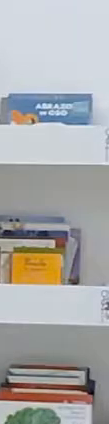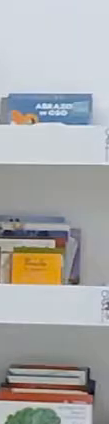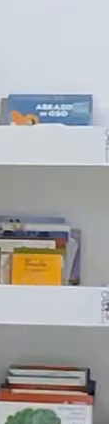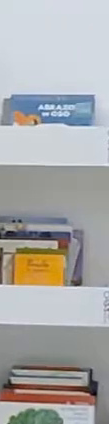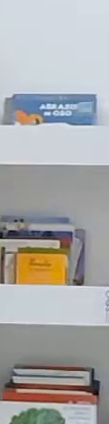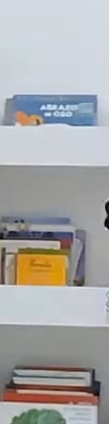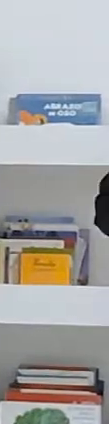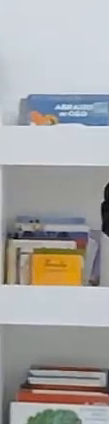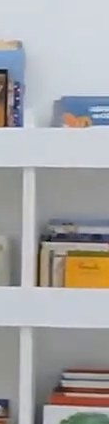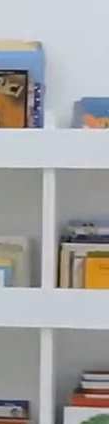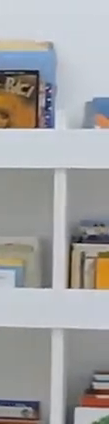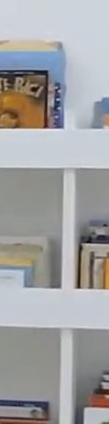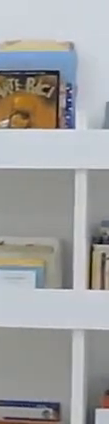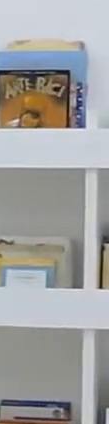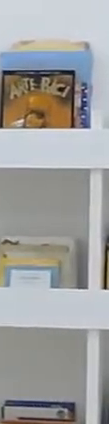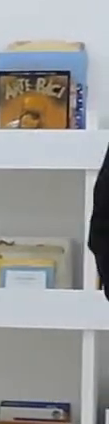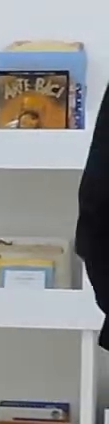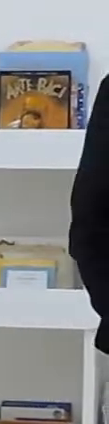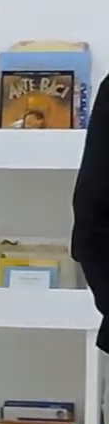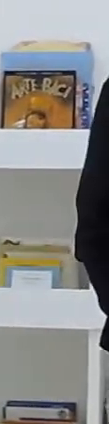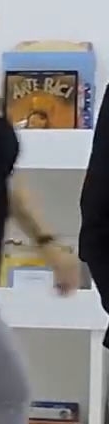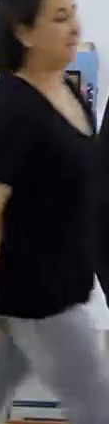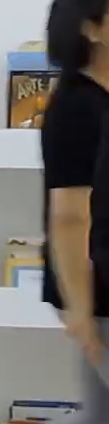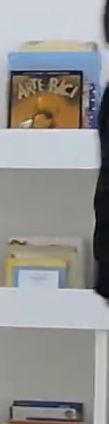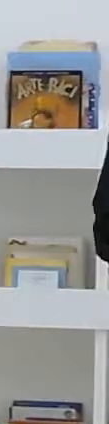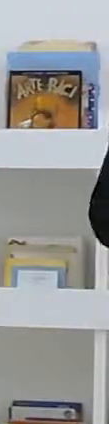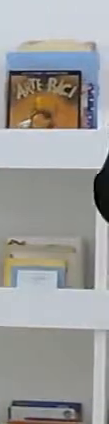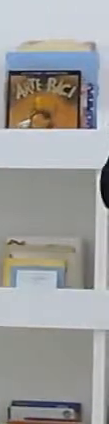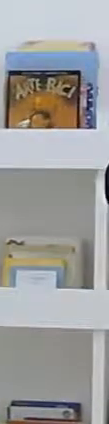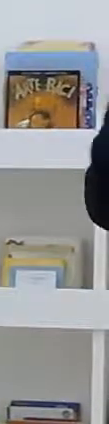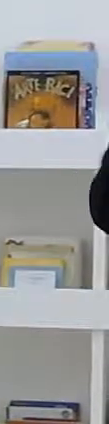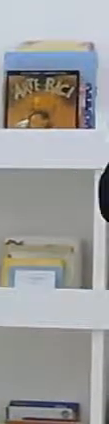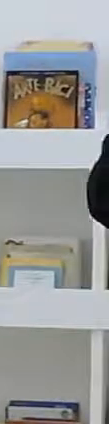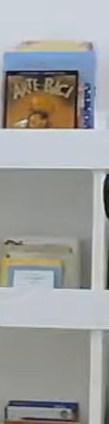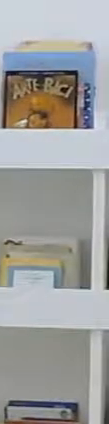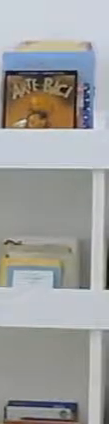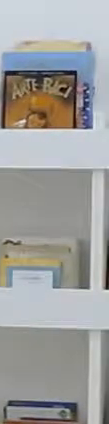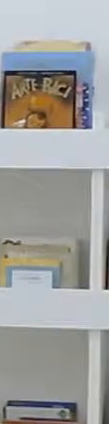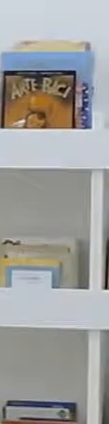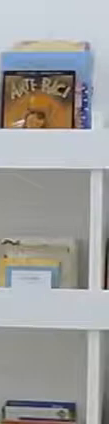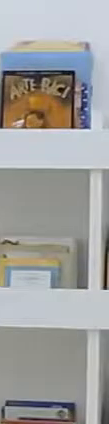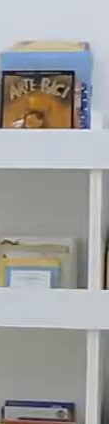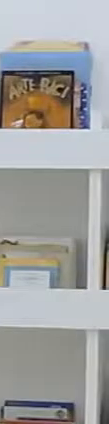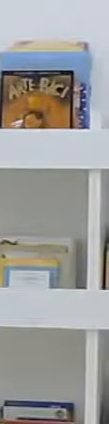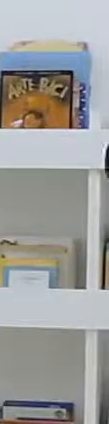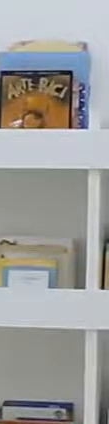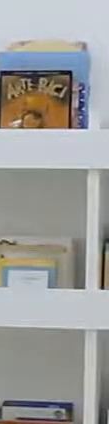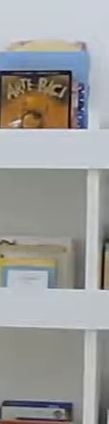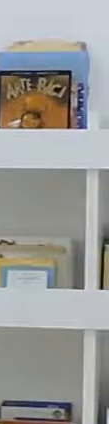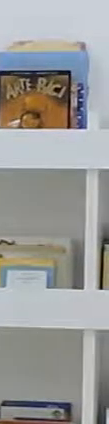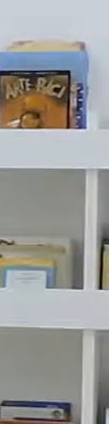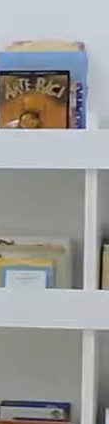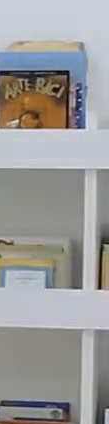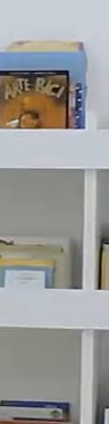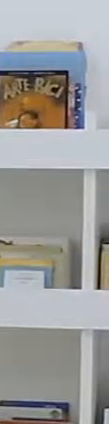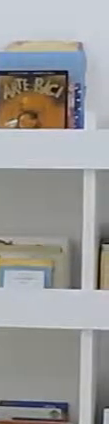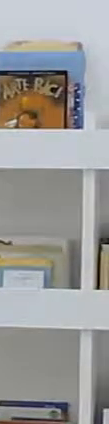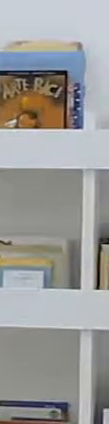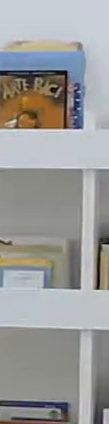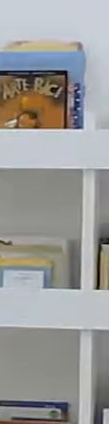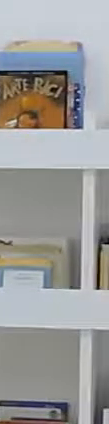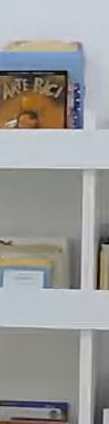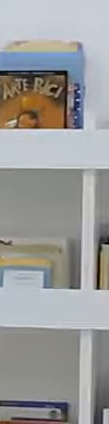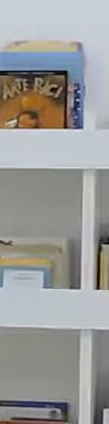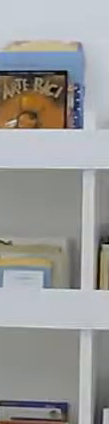Vamos a poner un poquito de música y vamos a hacer un número que casi estrenaríamos hoy, más o menos. Oh,